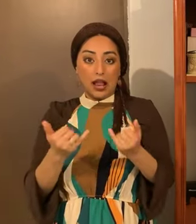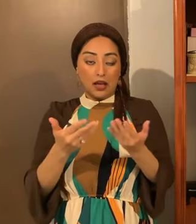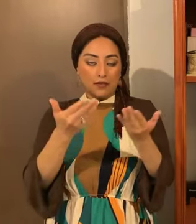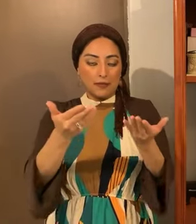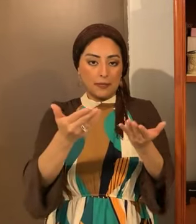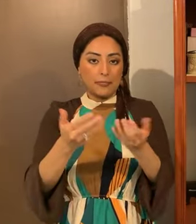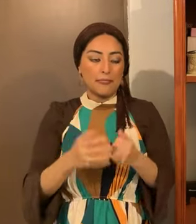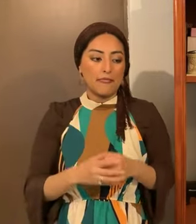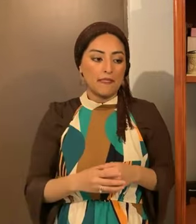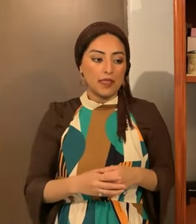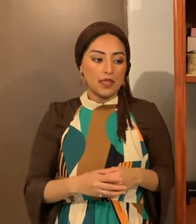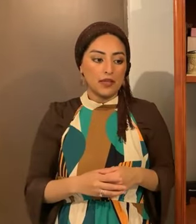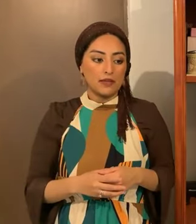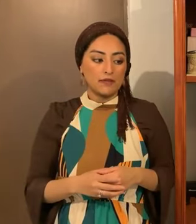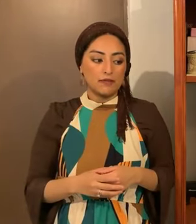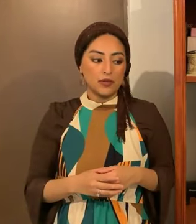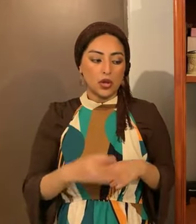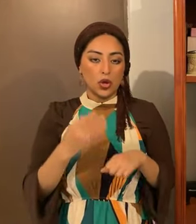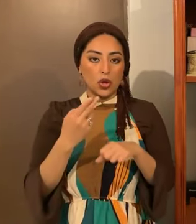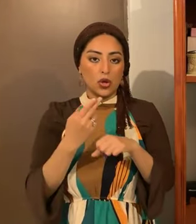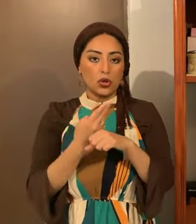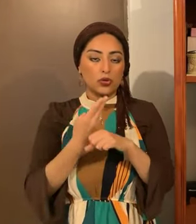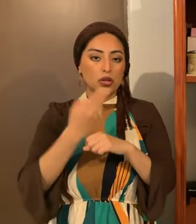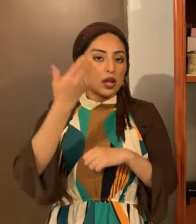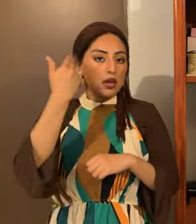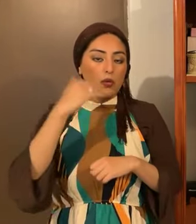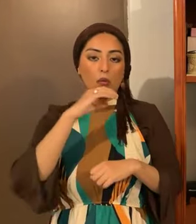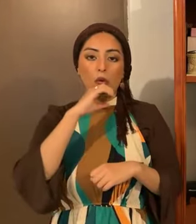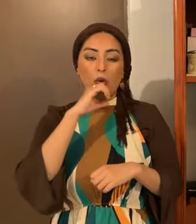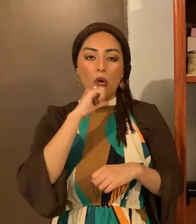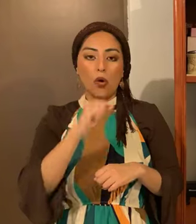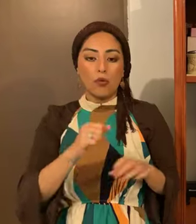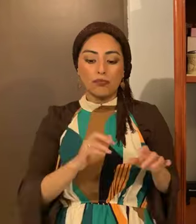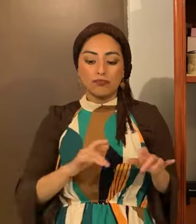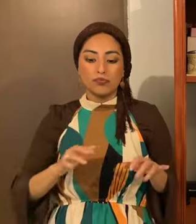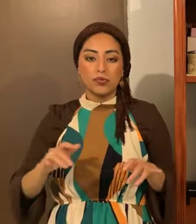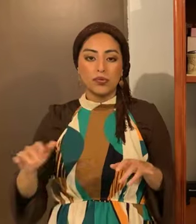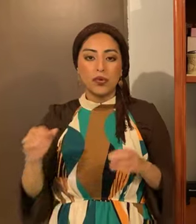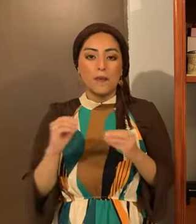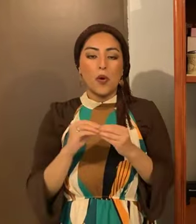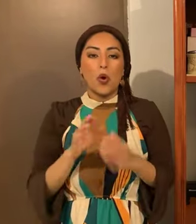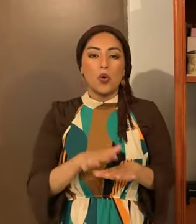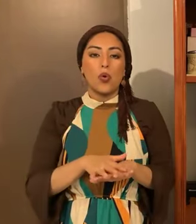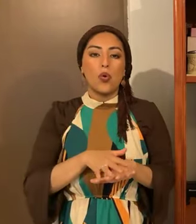así, usando los cuartos de tono,